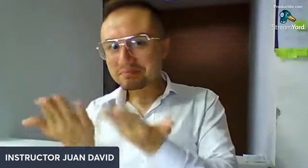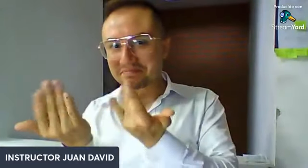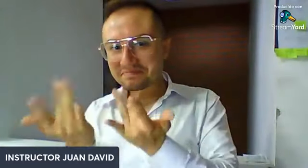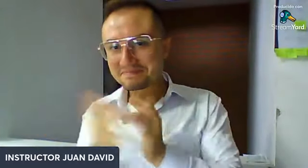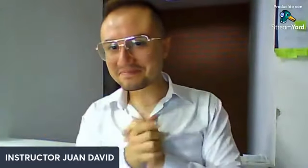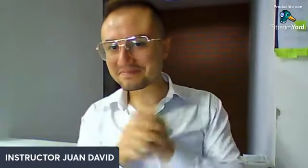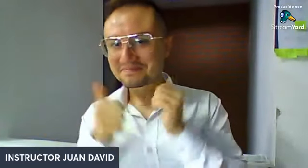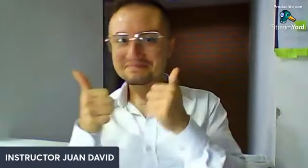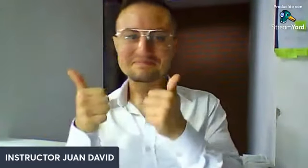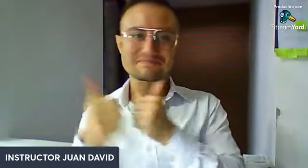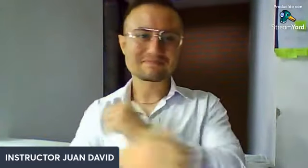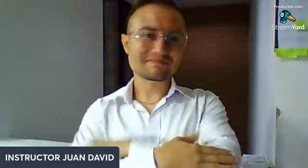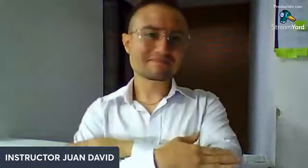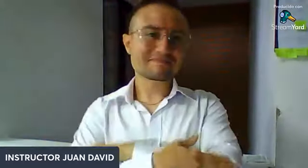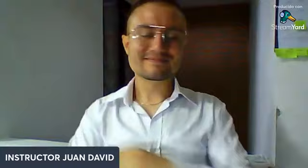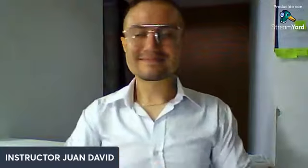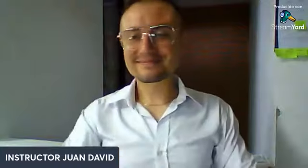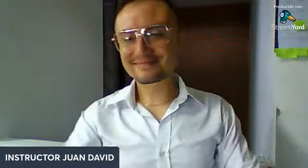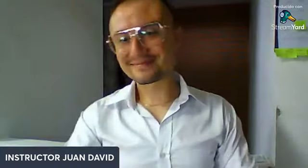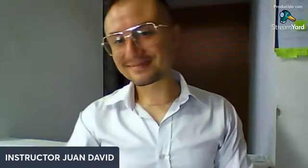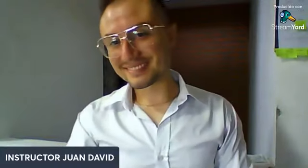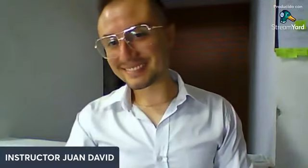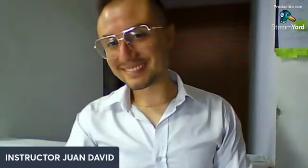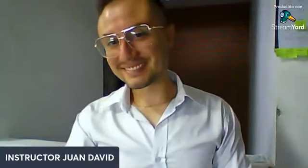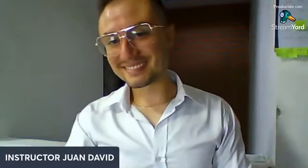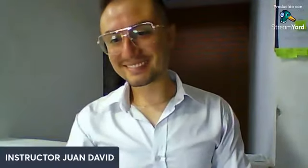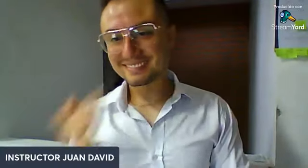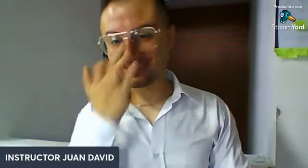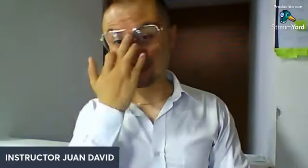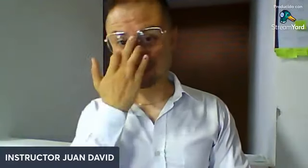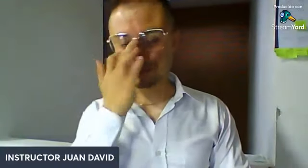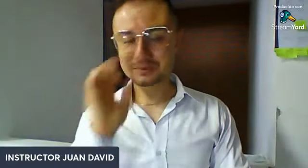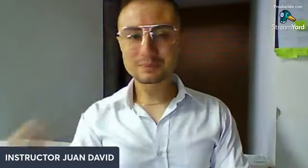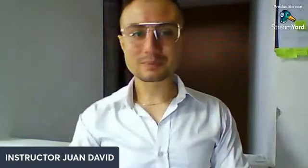Para los que me comentan por aquí, un abracito, un saludito.